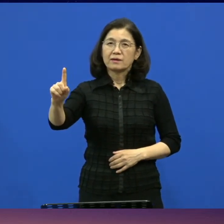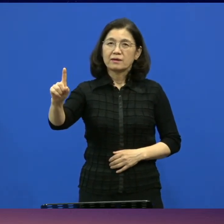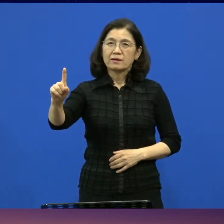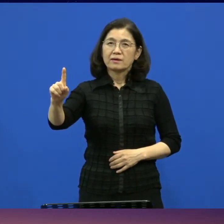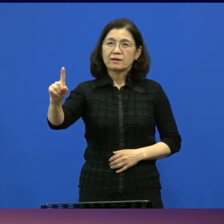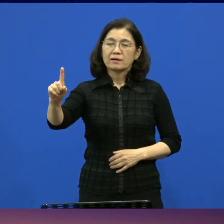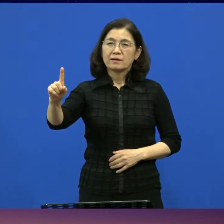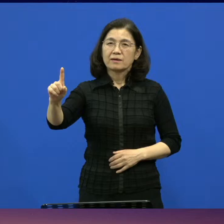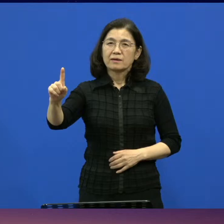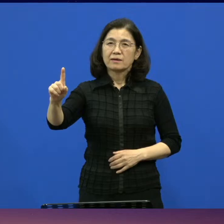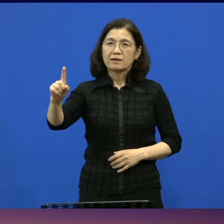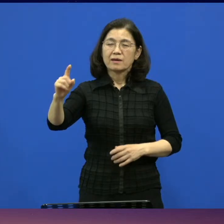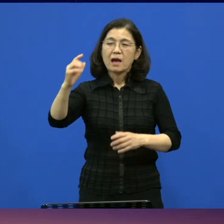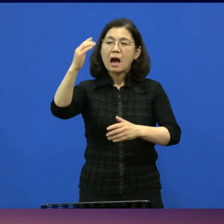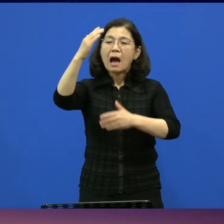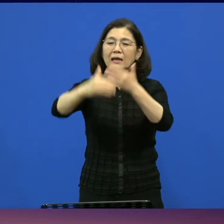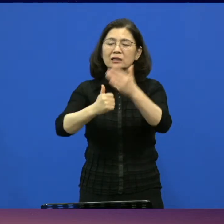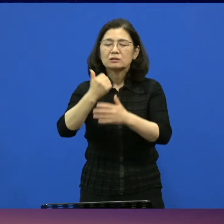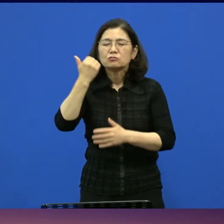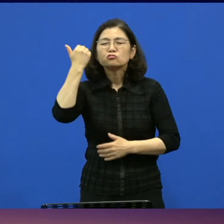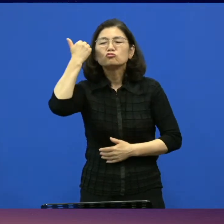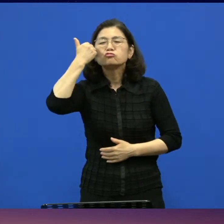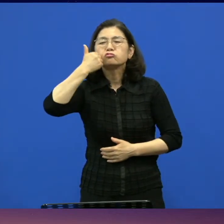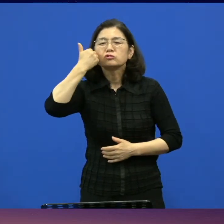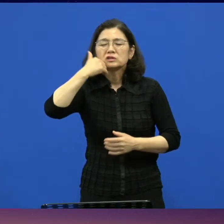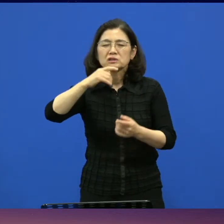오해로부터 오는 거예요. 하나님이 누구이신지 모르기 때문에.